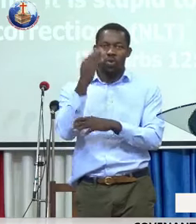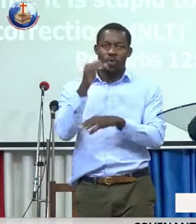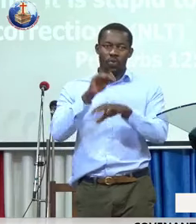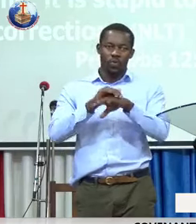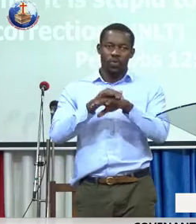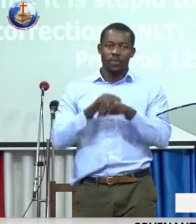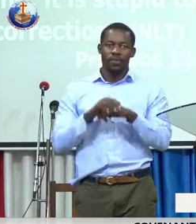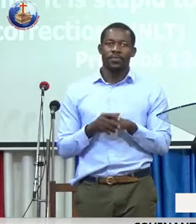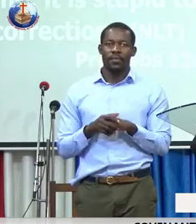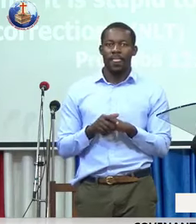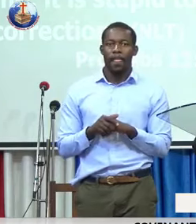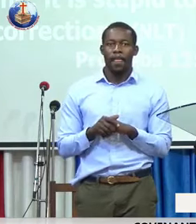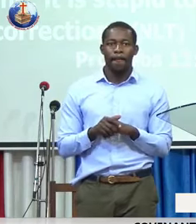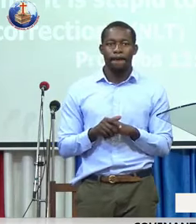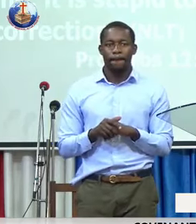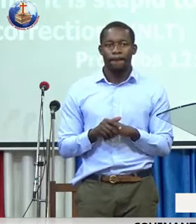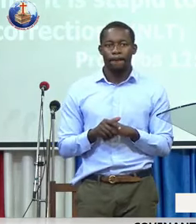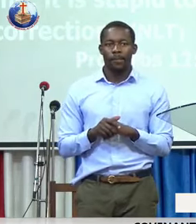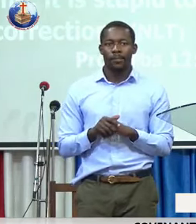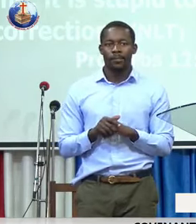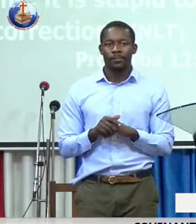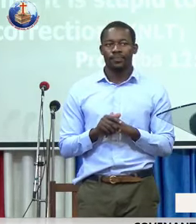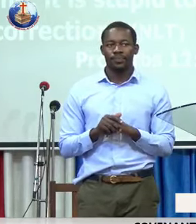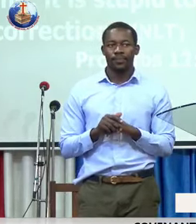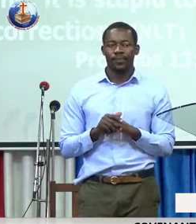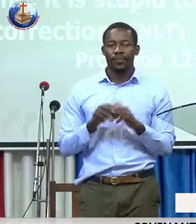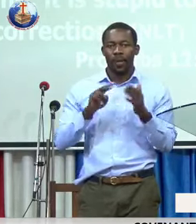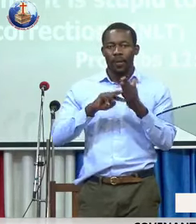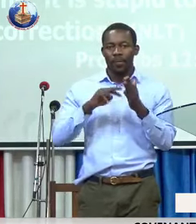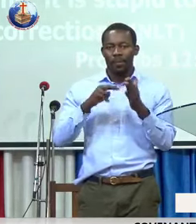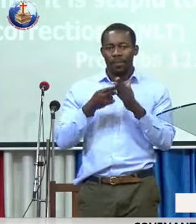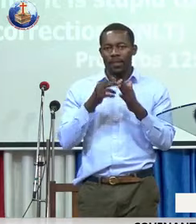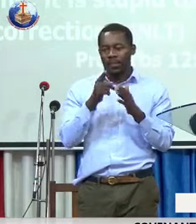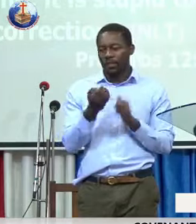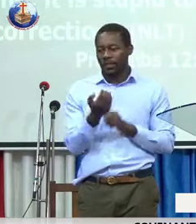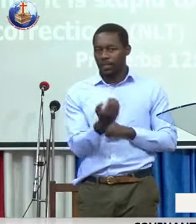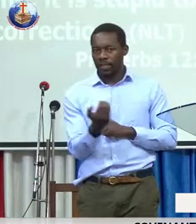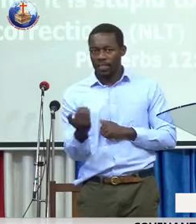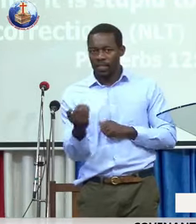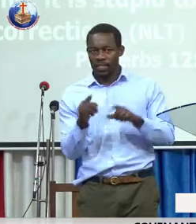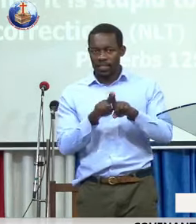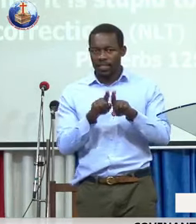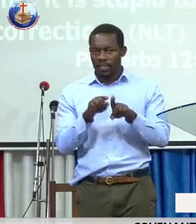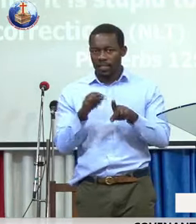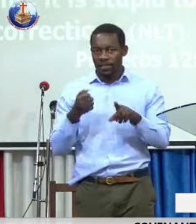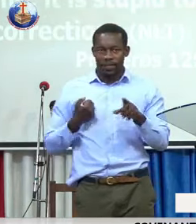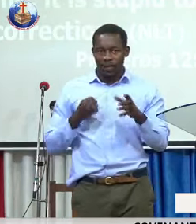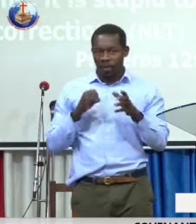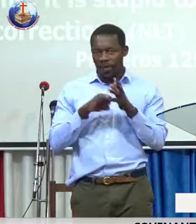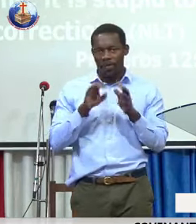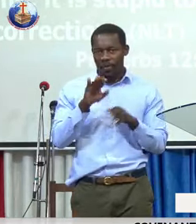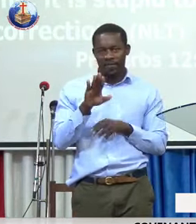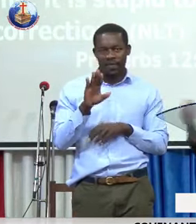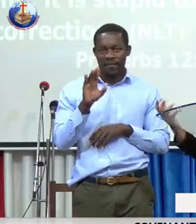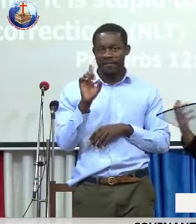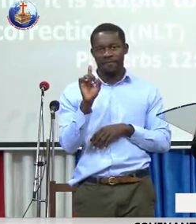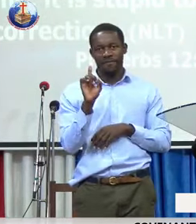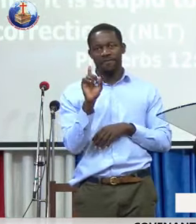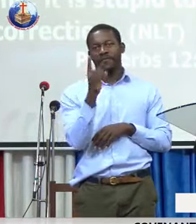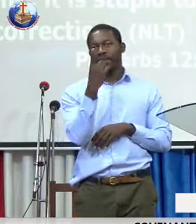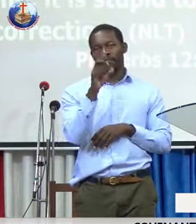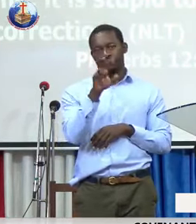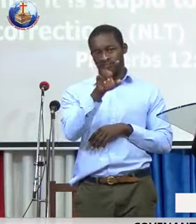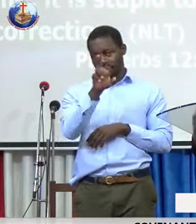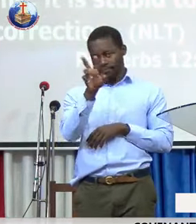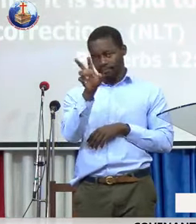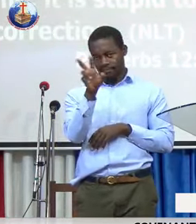brethren you interact with. Na wapendwa ambao mnatangamana na wao. So they are the first mirror you look into. Kwa hivyo wao ndio kioo cha kwanza ambacho unakiangalia ndani. In our thoughts and our